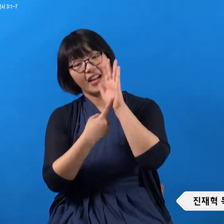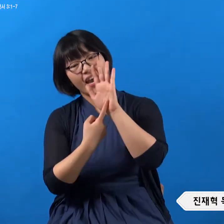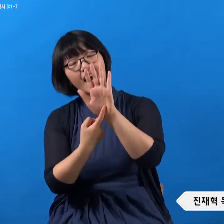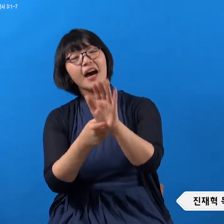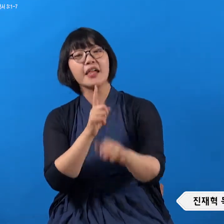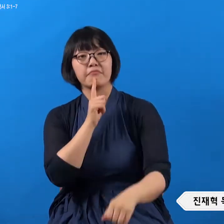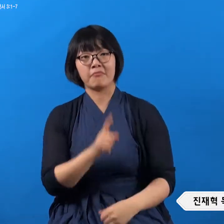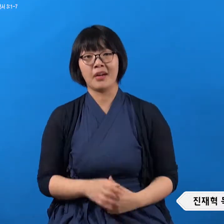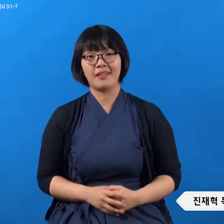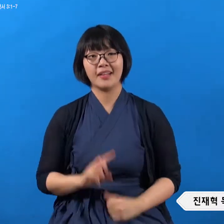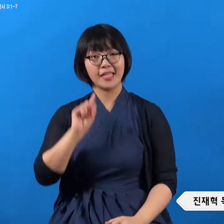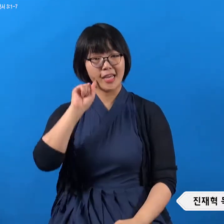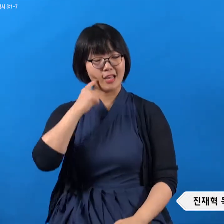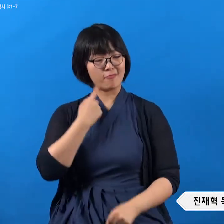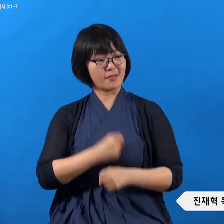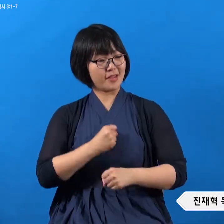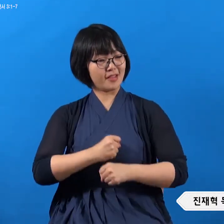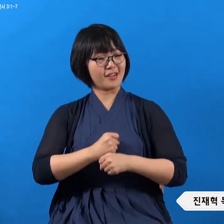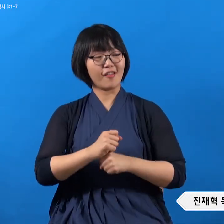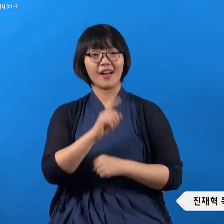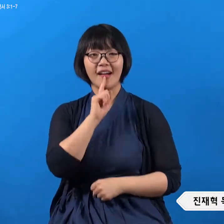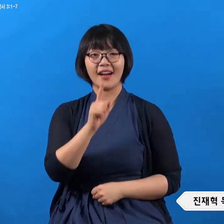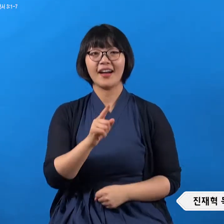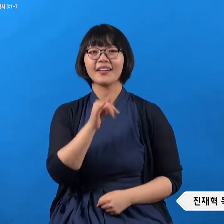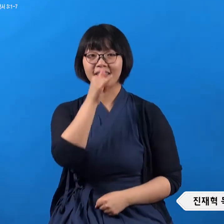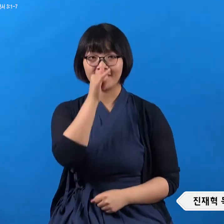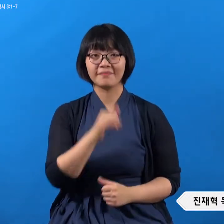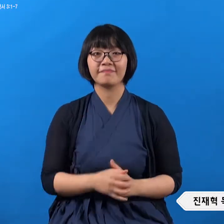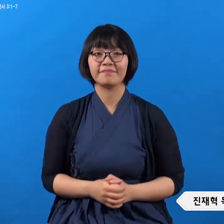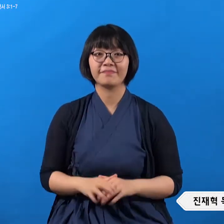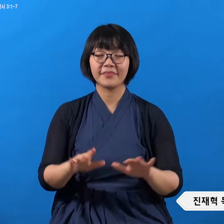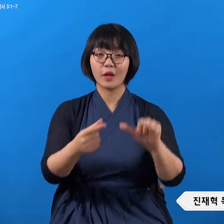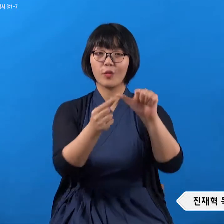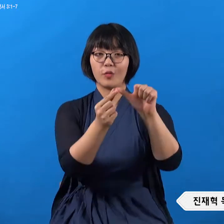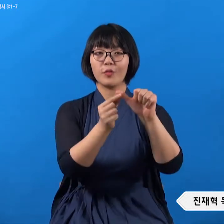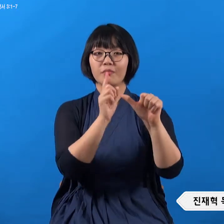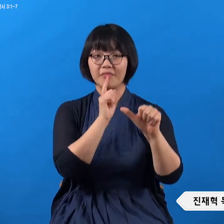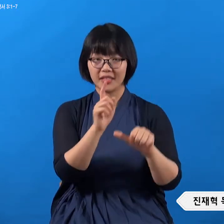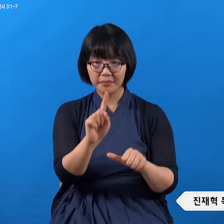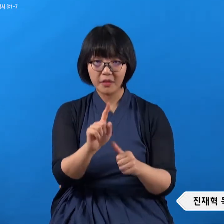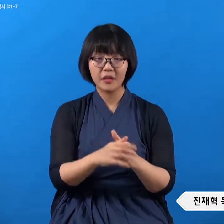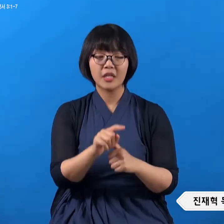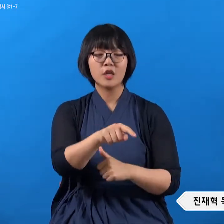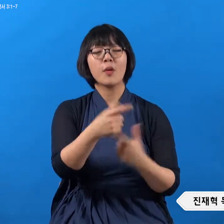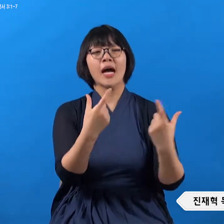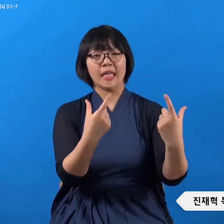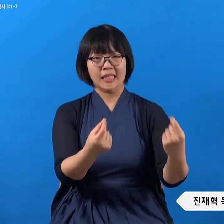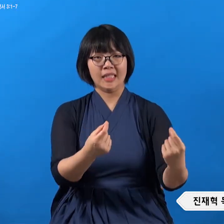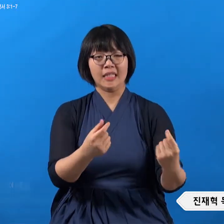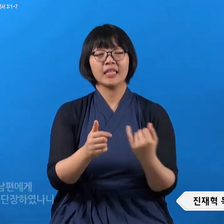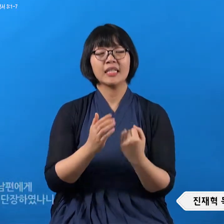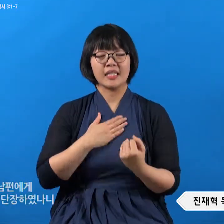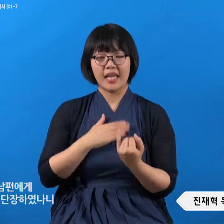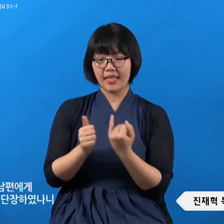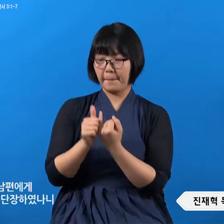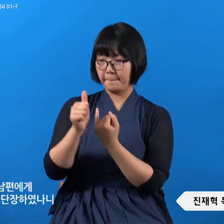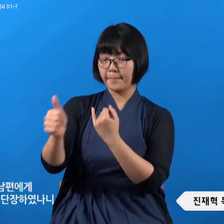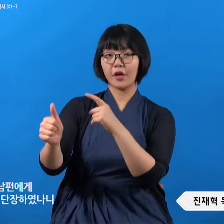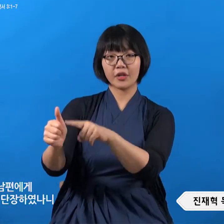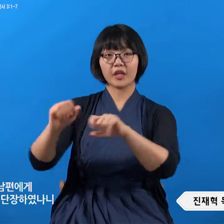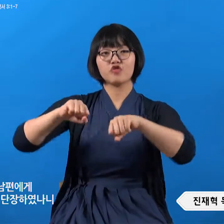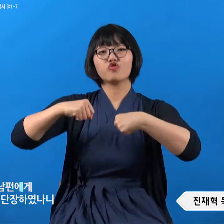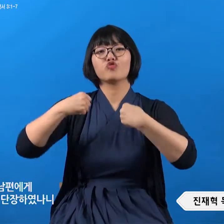속사람을 단장하라 라고 말씀합니다. 그래서 5절에 이렇게 말합니다. 이와 같이 자기